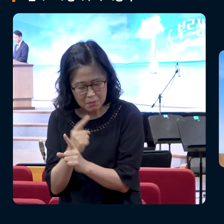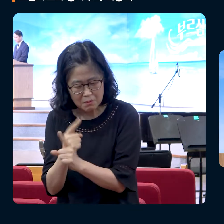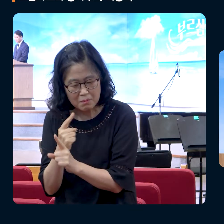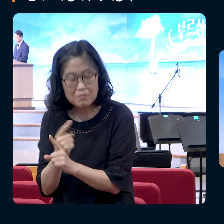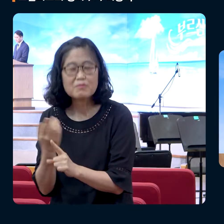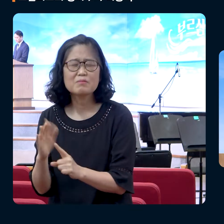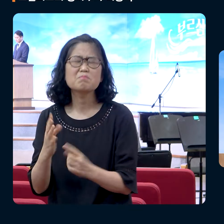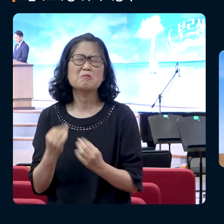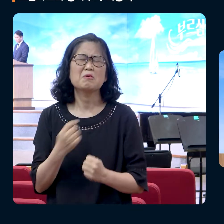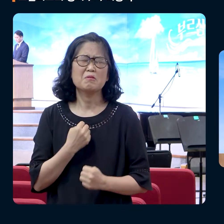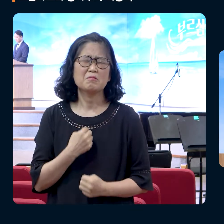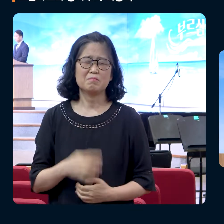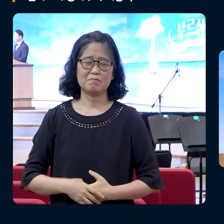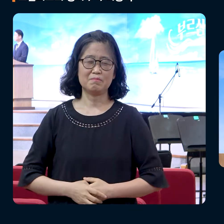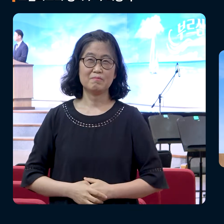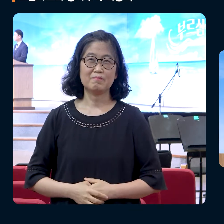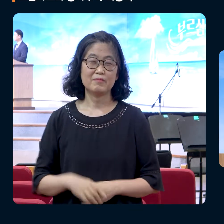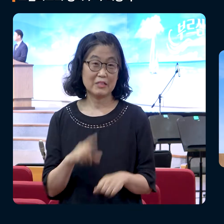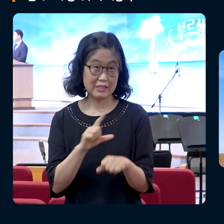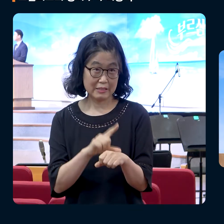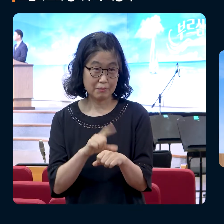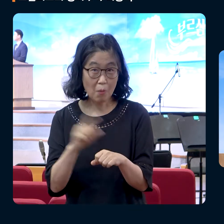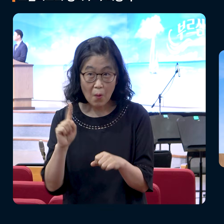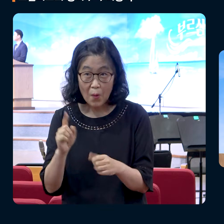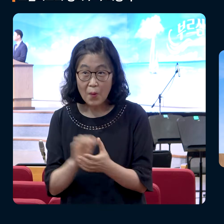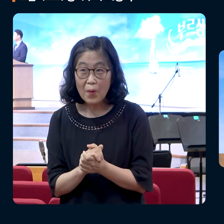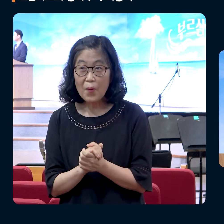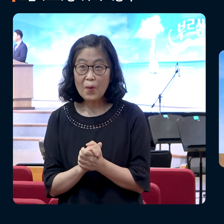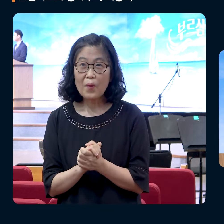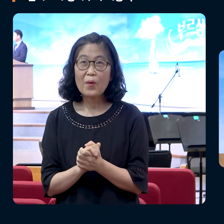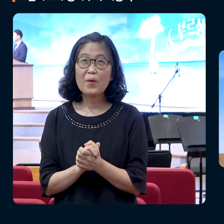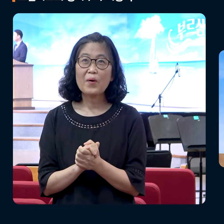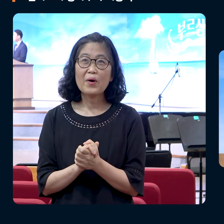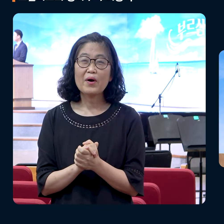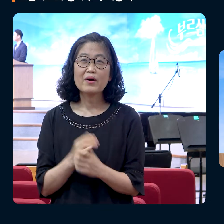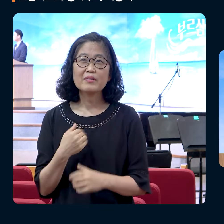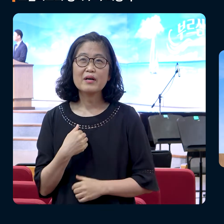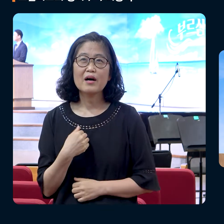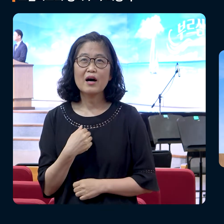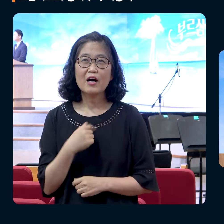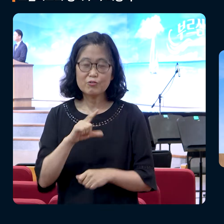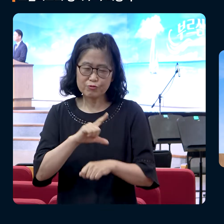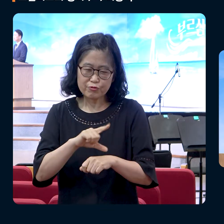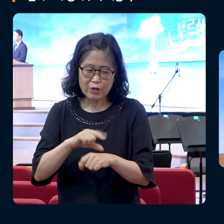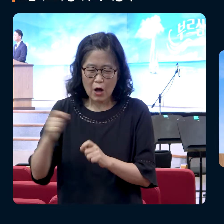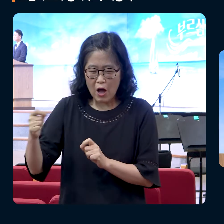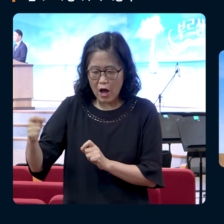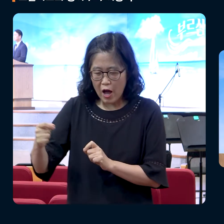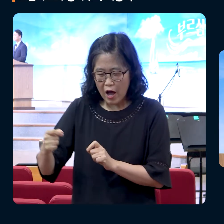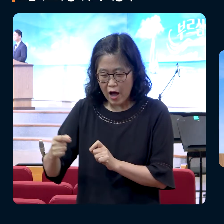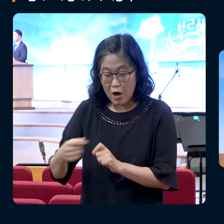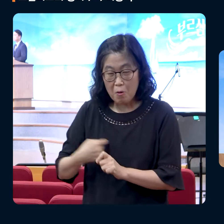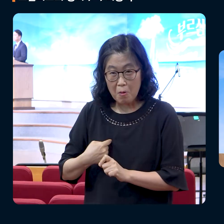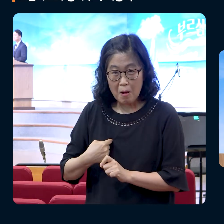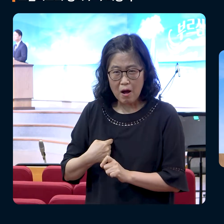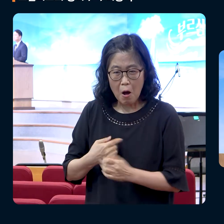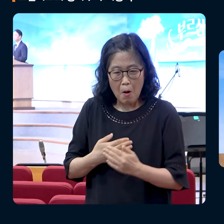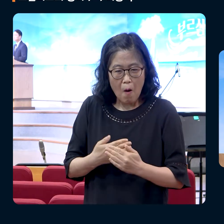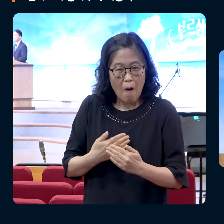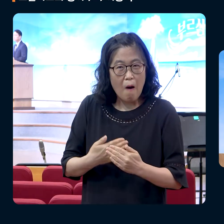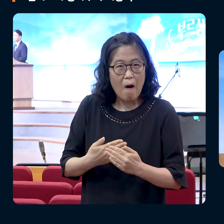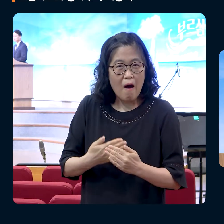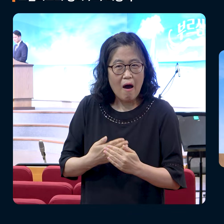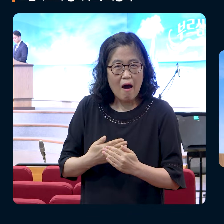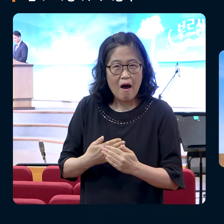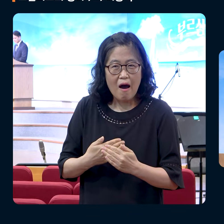많이 있었습니다. 그런 시간들이 있으면서 좀 이 시간들이 다가오면 다가올수록 마음이 좀 다급해지고